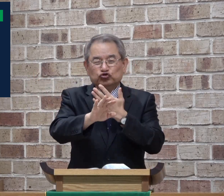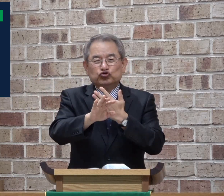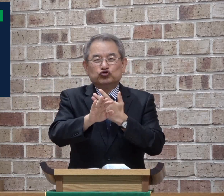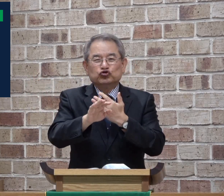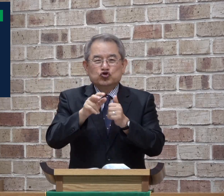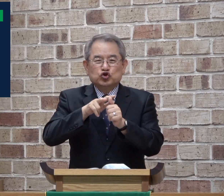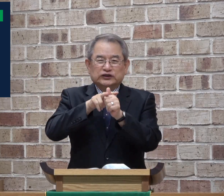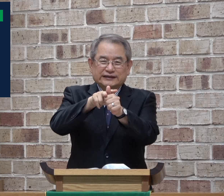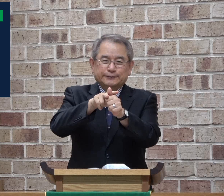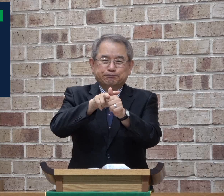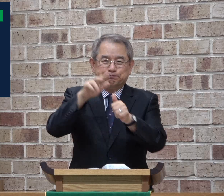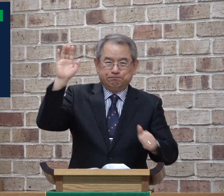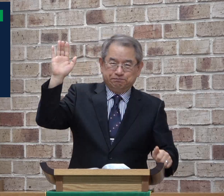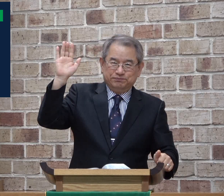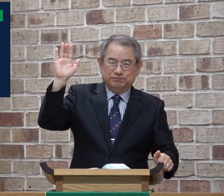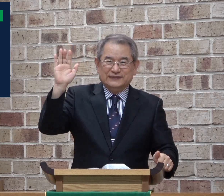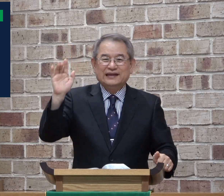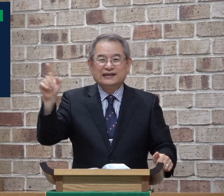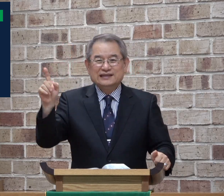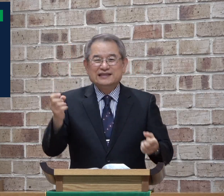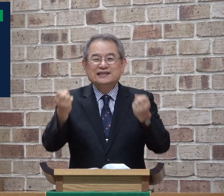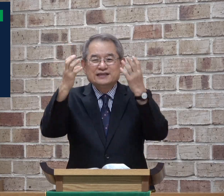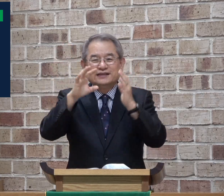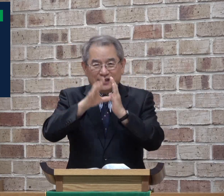당선이 된 후에 그 취임식에서